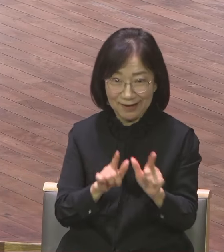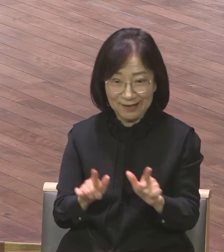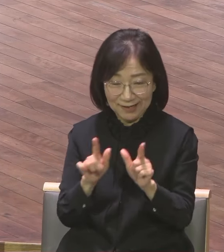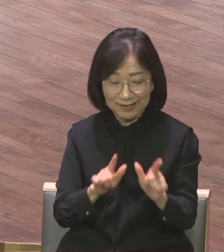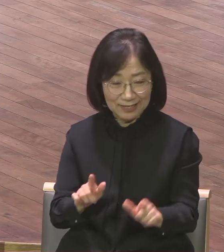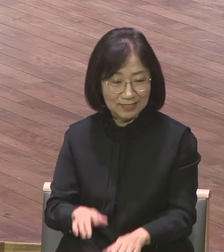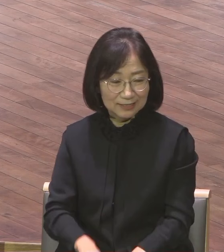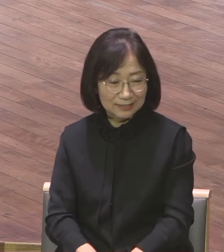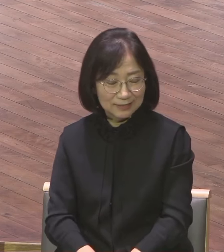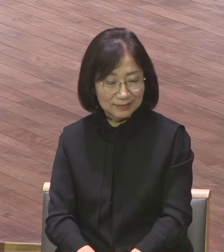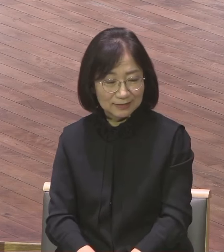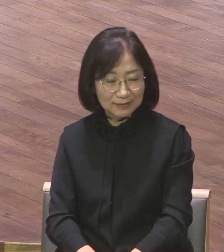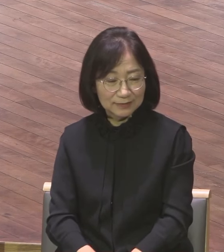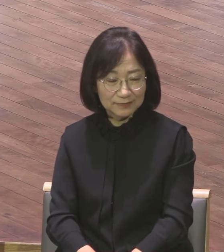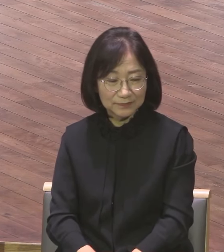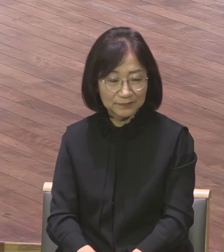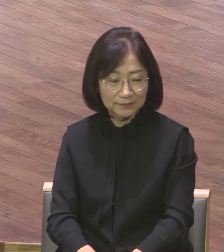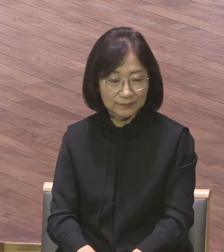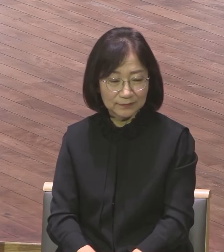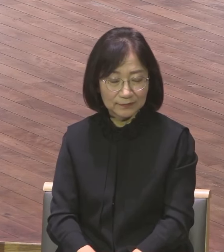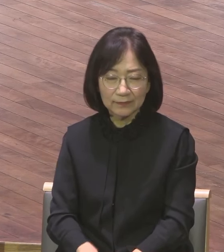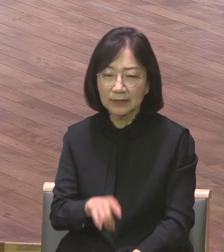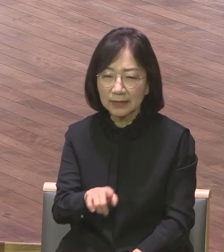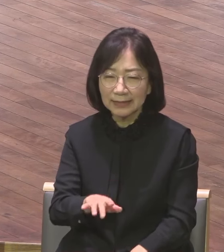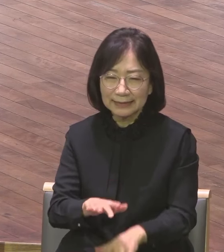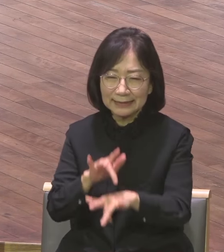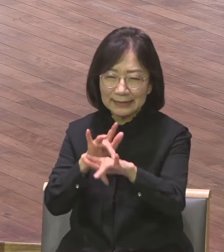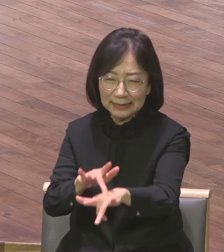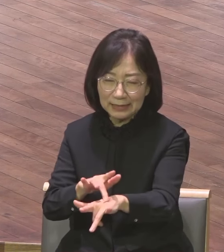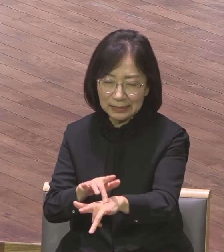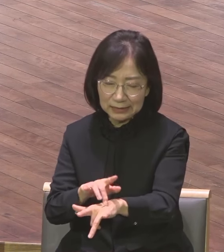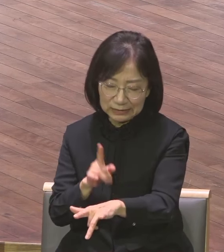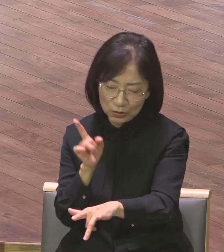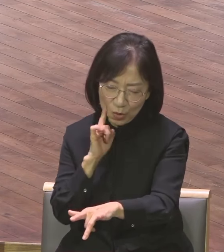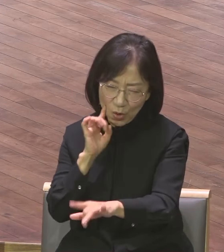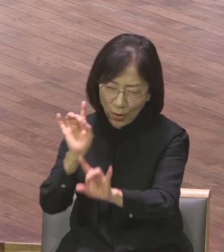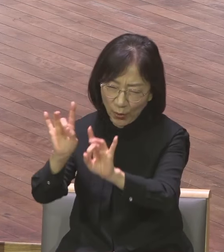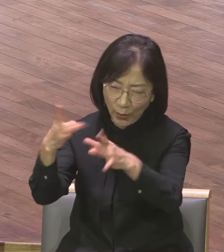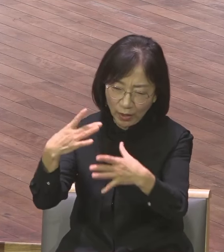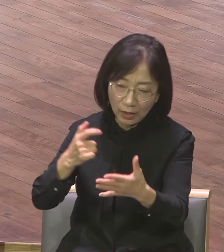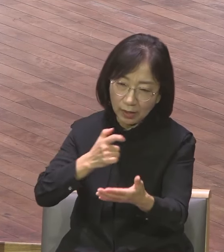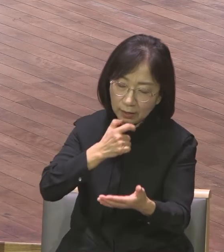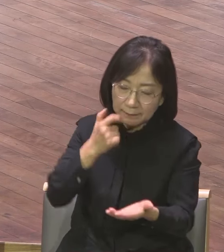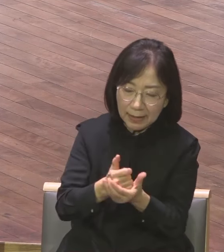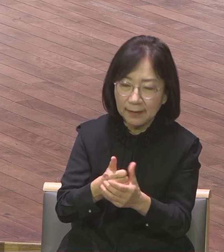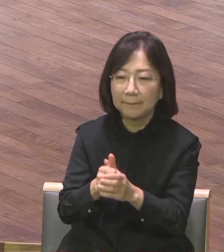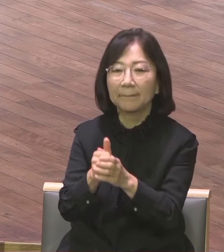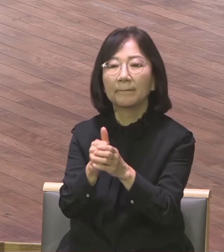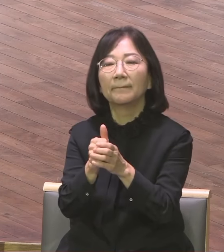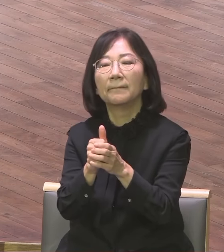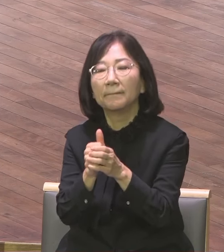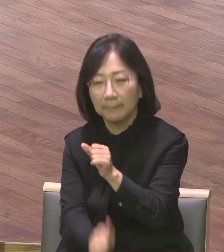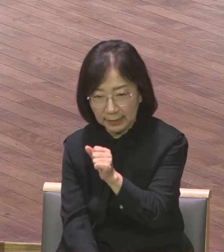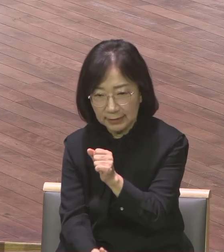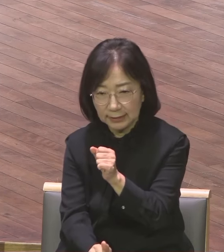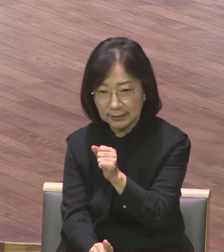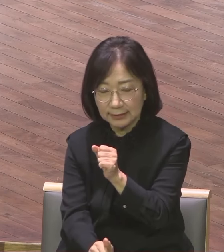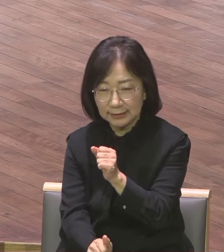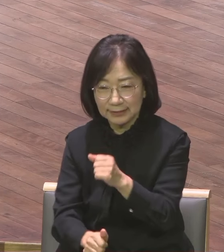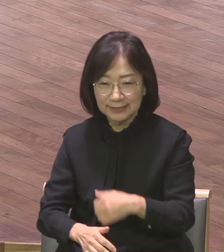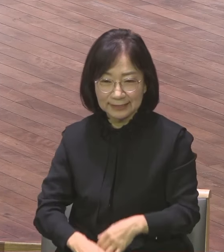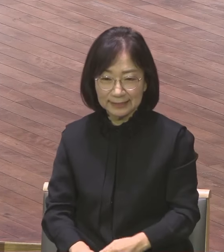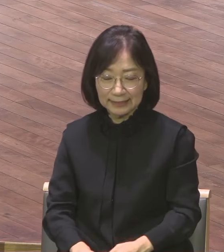한마디로 말하면 사단 속임수에 당하고 있는 겁니다. 사단이 속이는 겁니다. 사단이 뭐 좋은 거